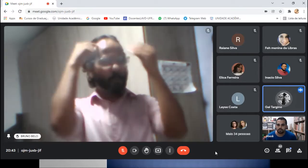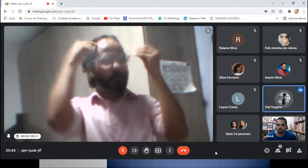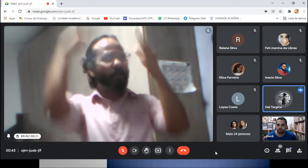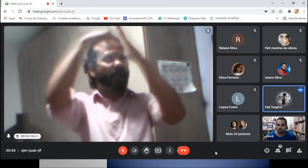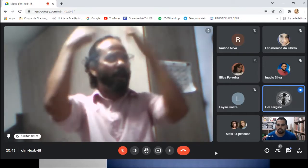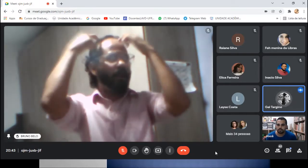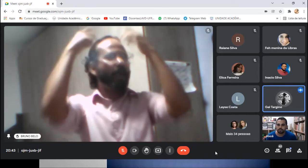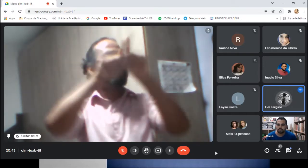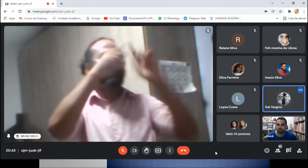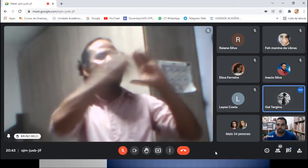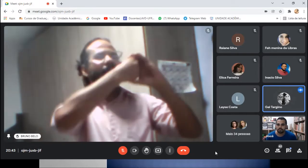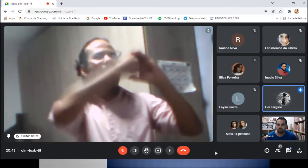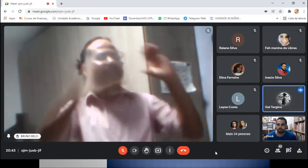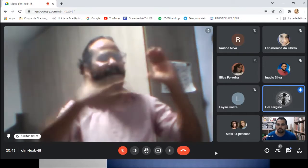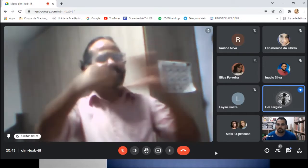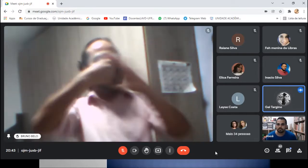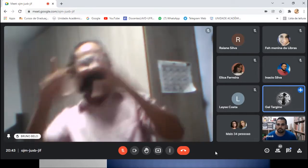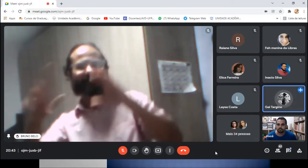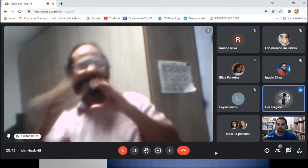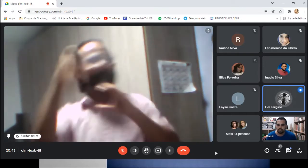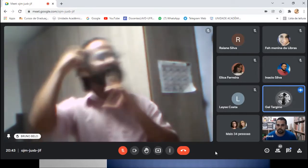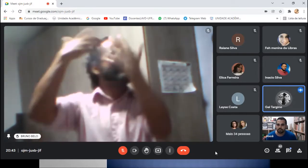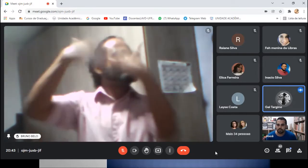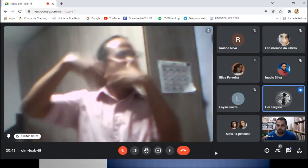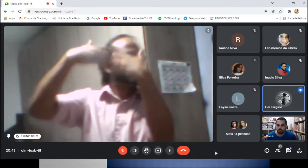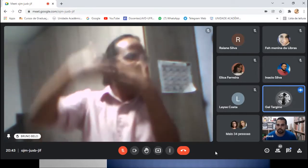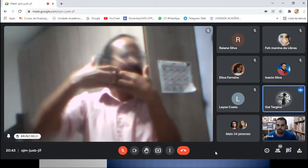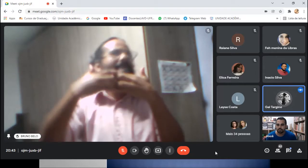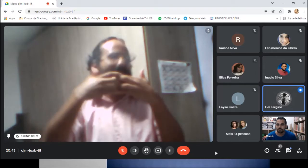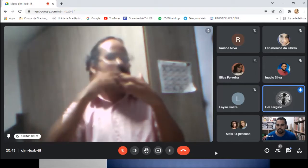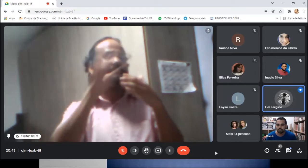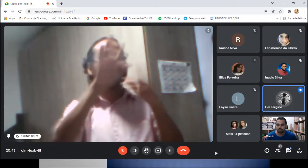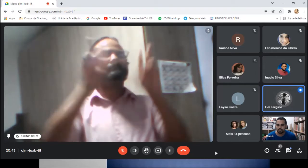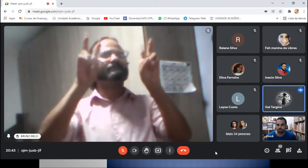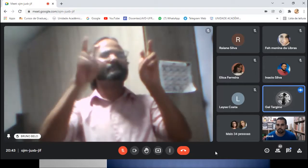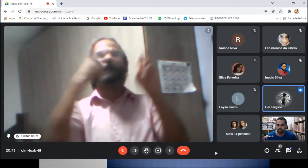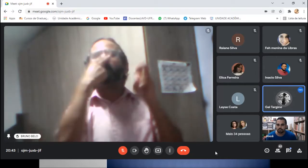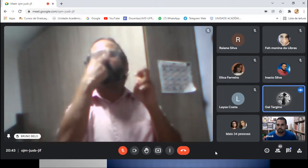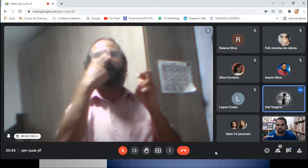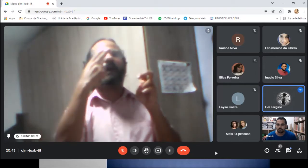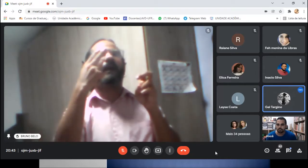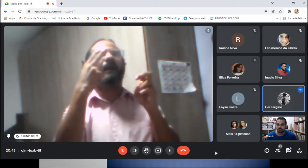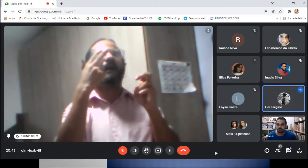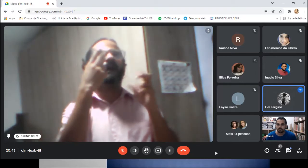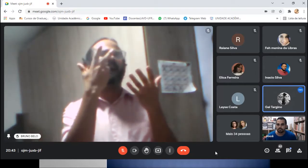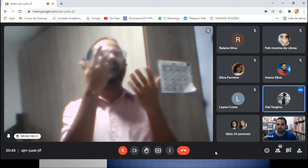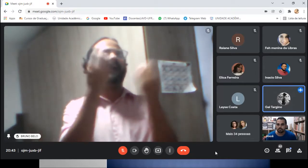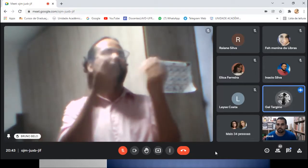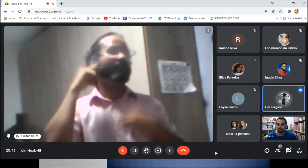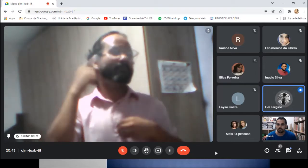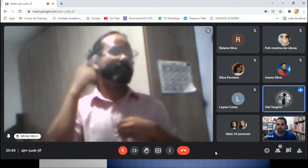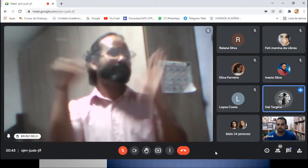do timbre, e eu consegui refletir, entender cada característica, mas me